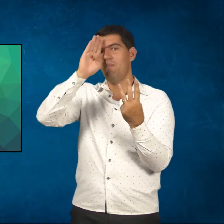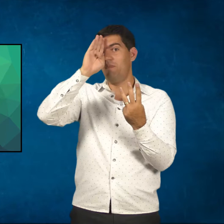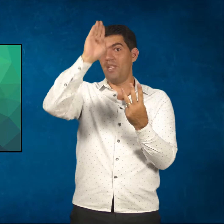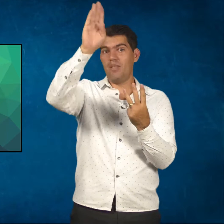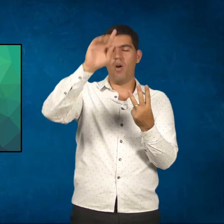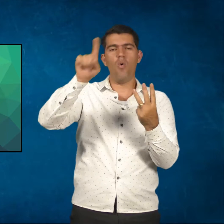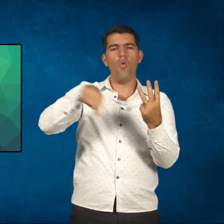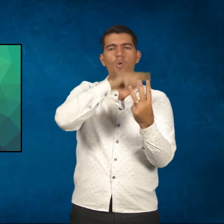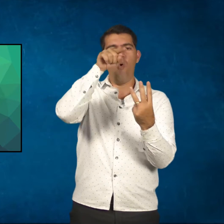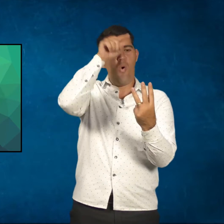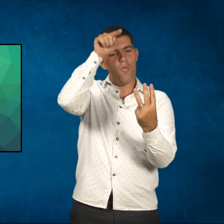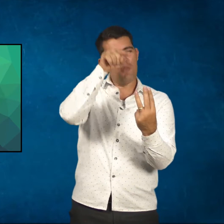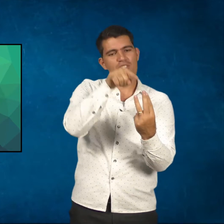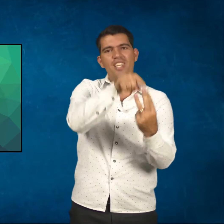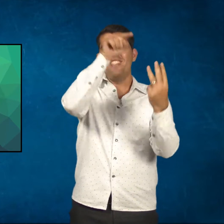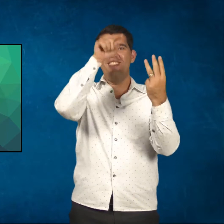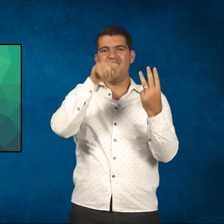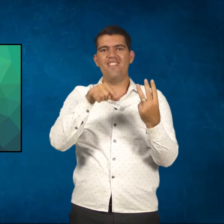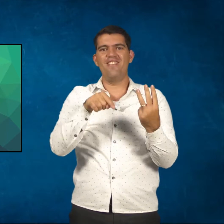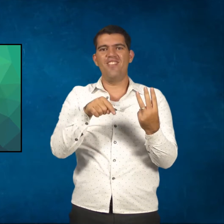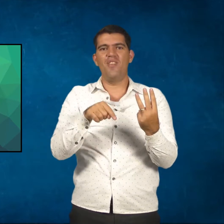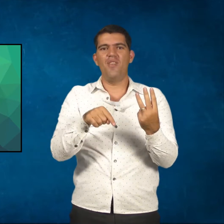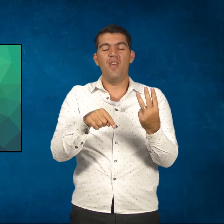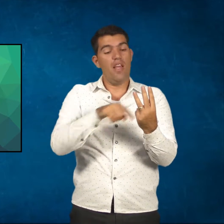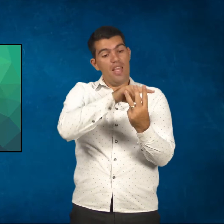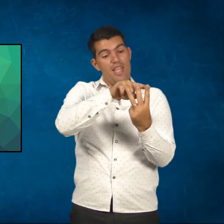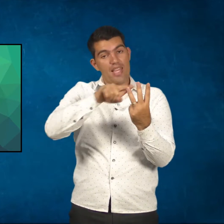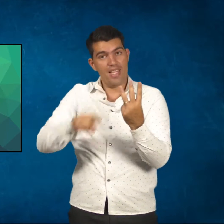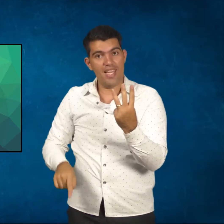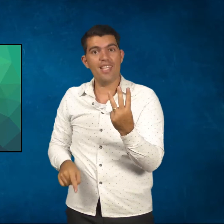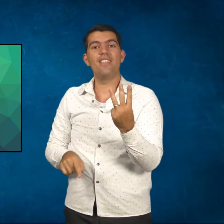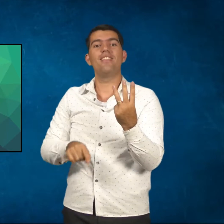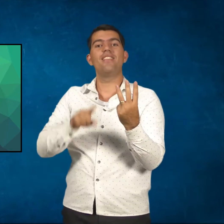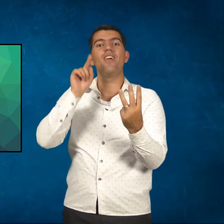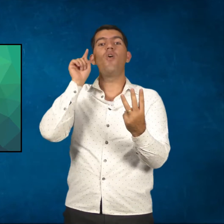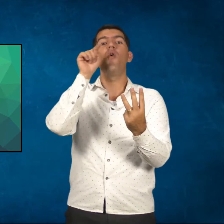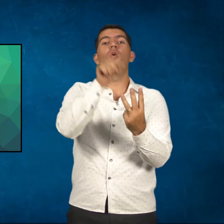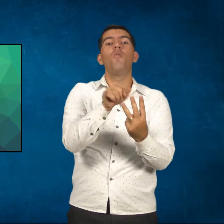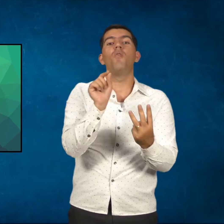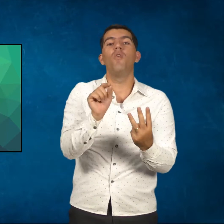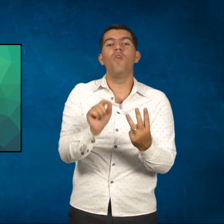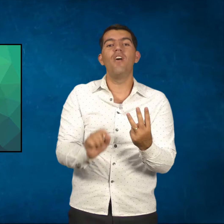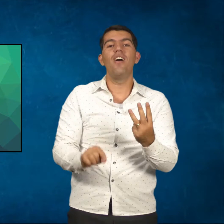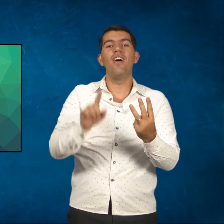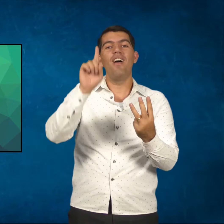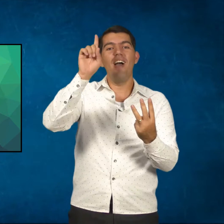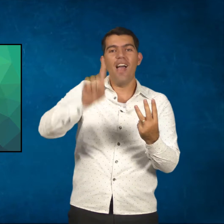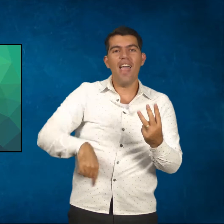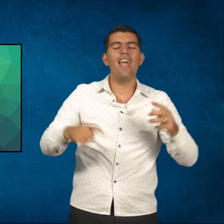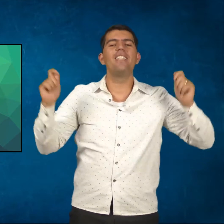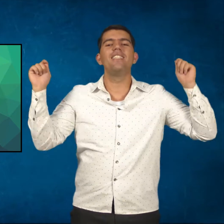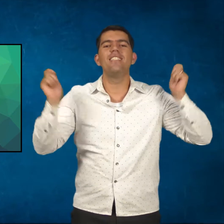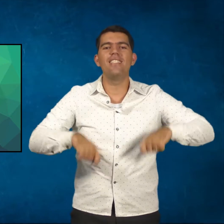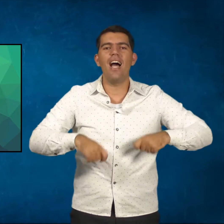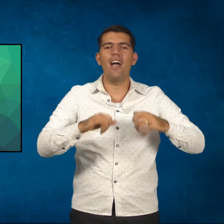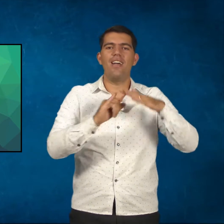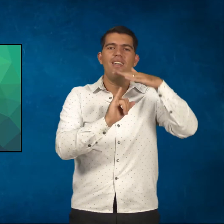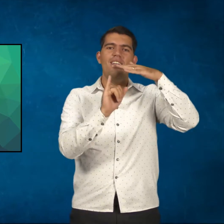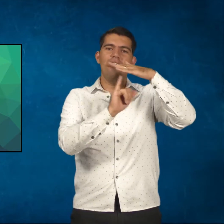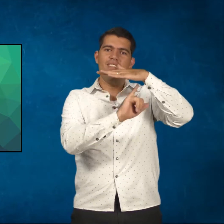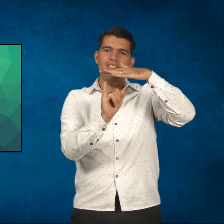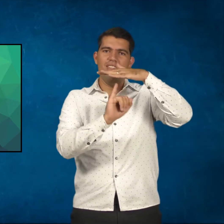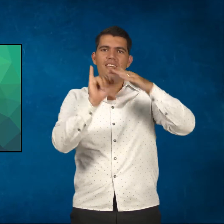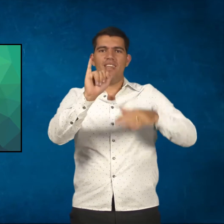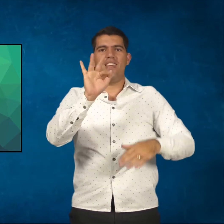os objetivos, o tripé que forma a questão da possibilidade que os